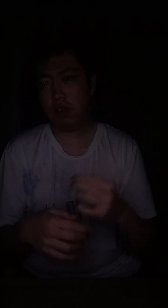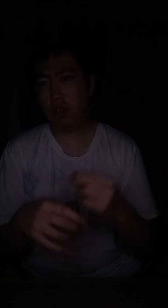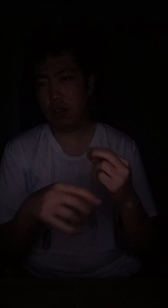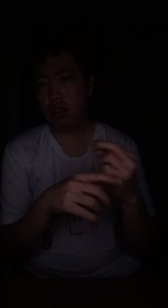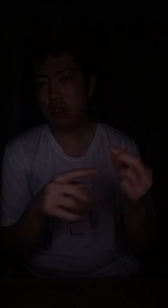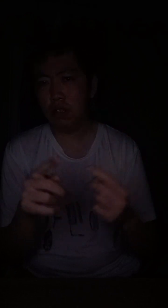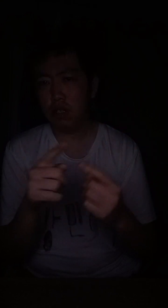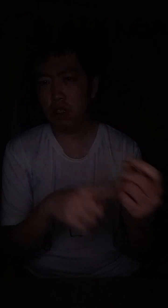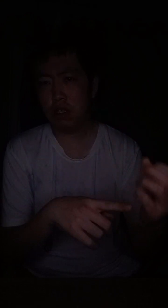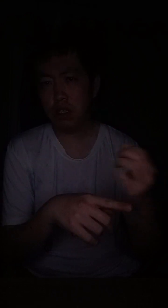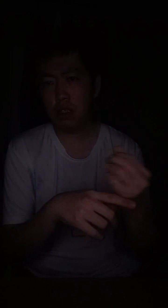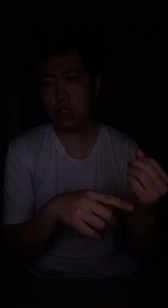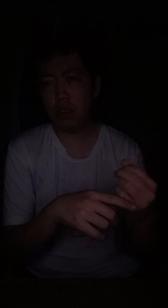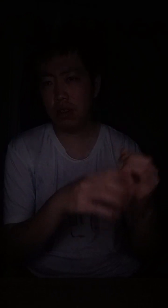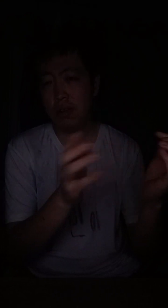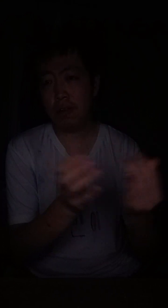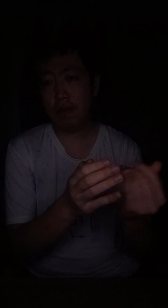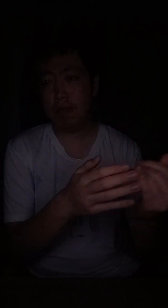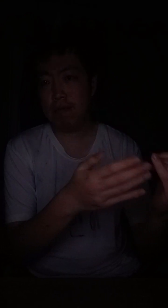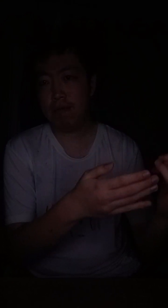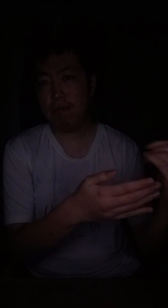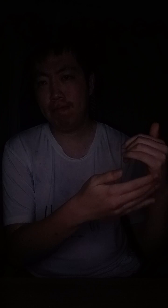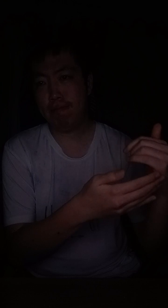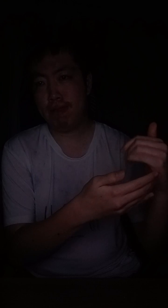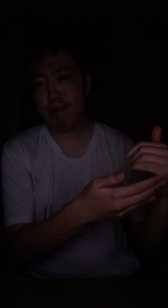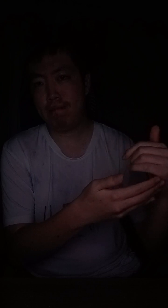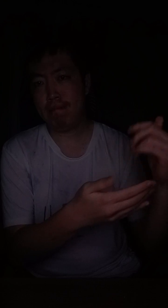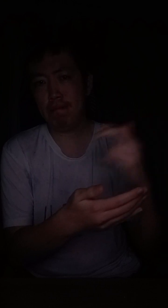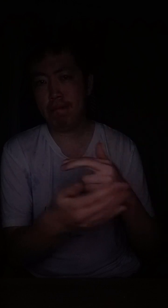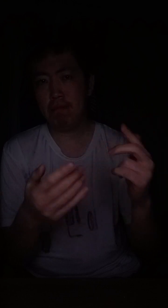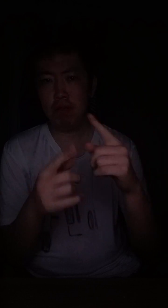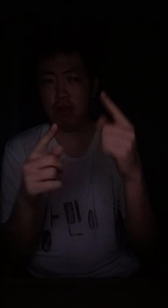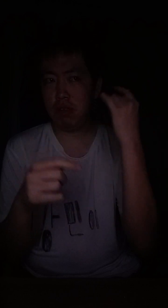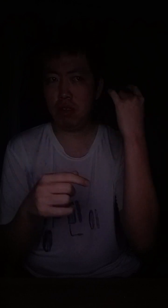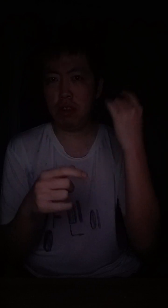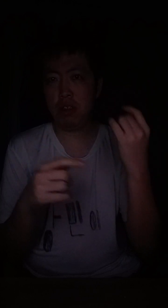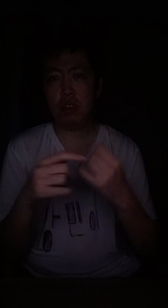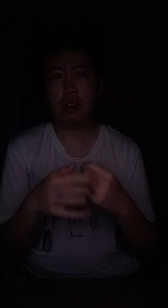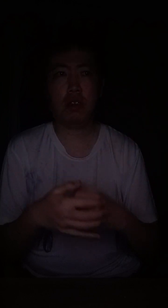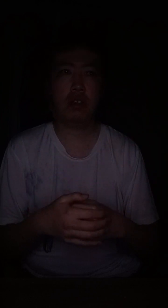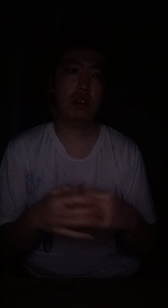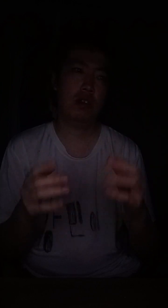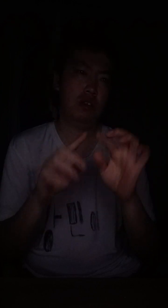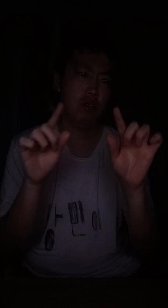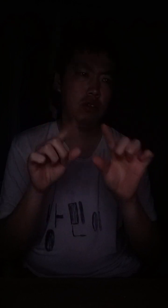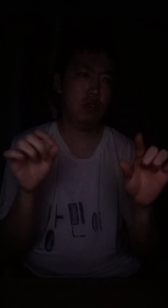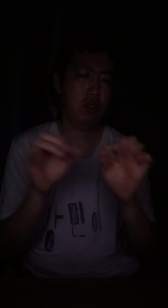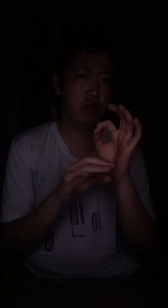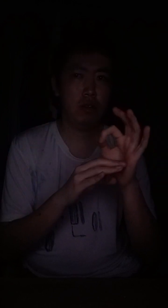휴대전화입니다. 휴대전화 카메라 말고도 측면과 이어폰 단자에 작은 카메라가 하나씩 숨겨져